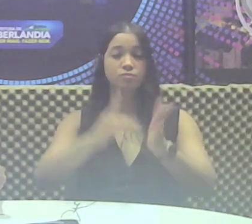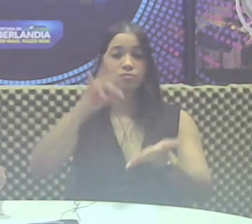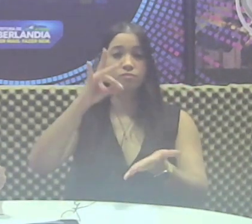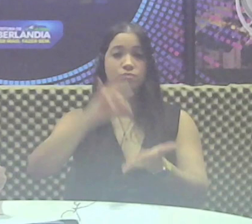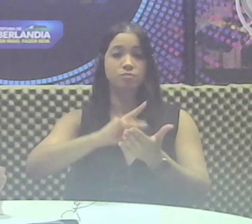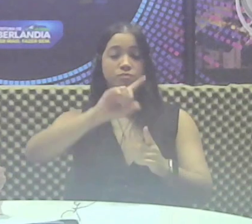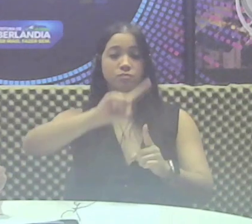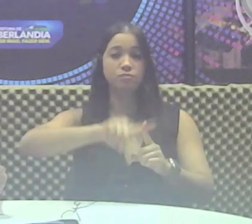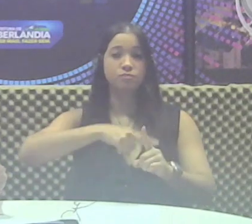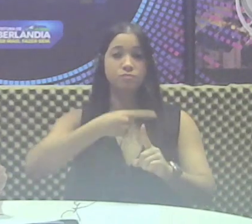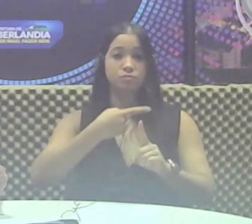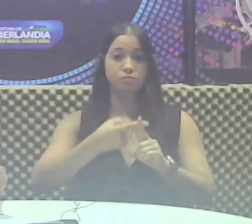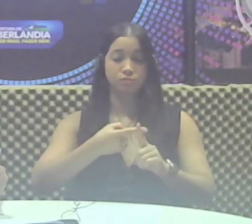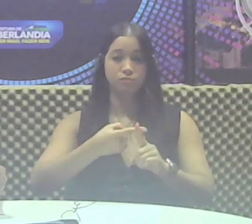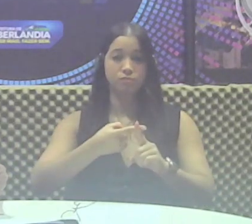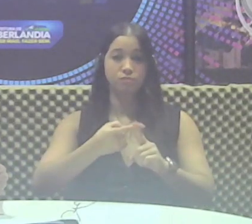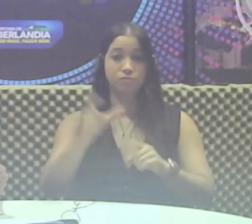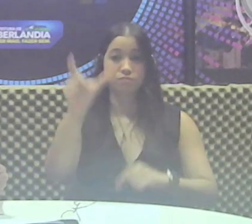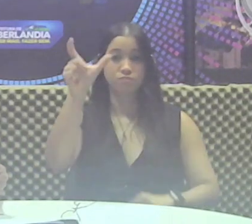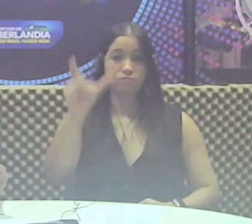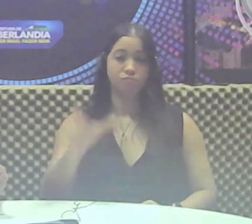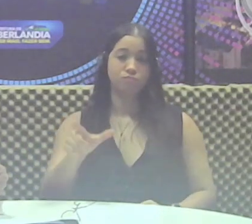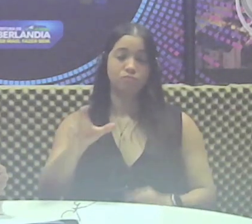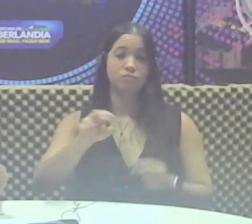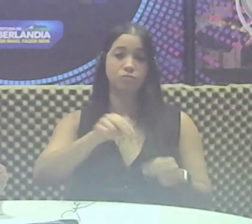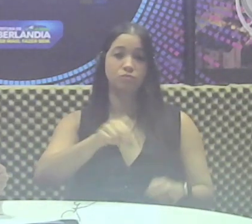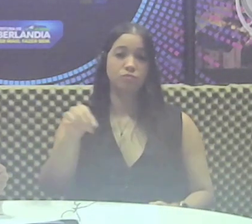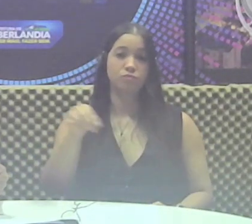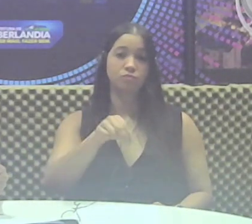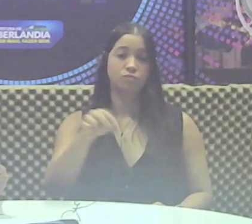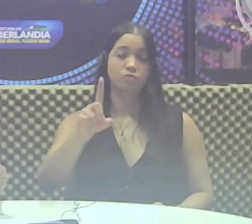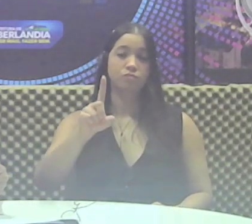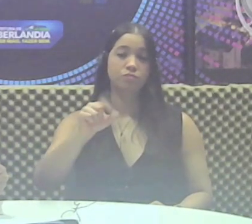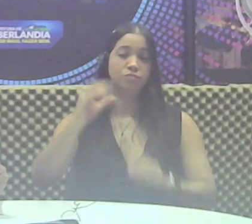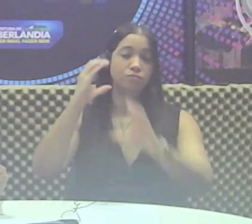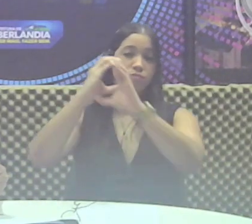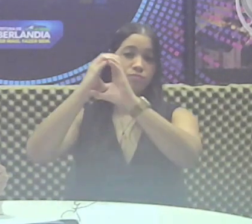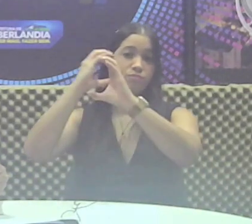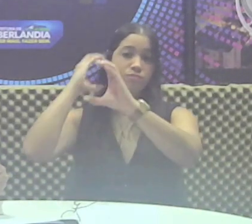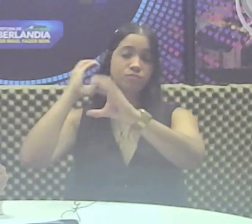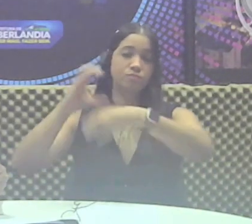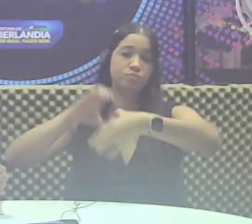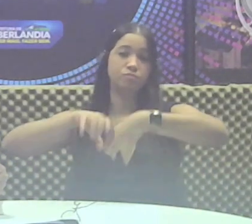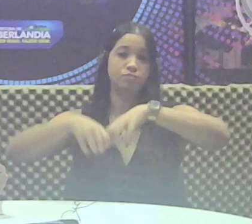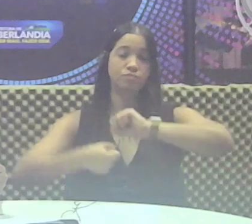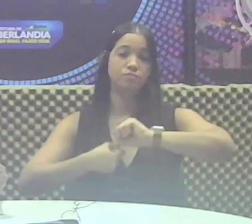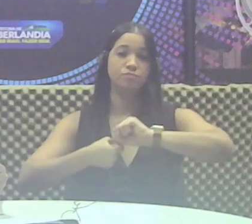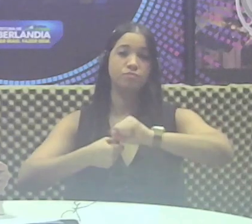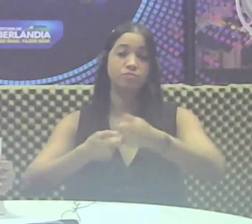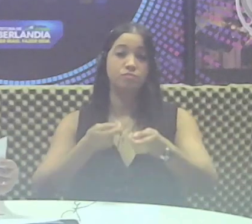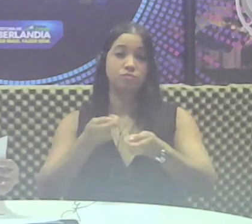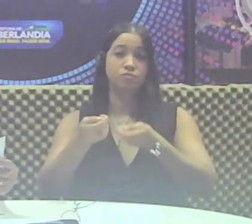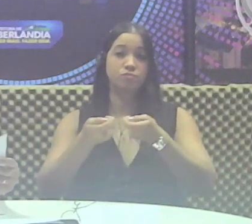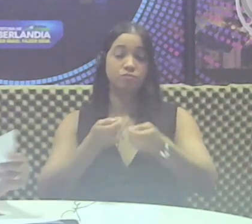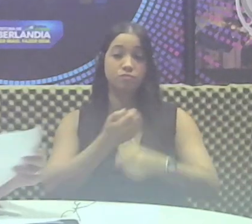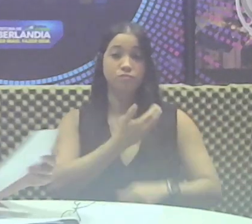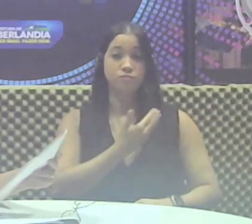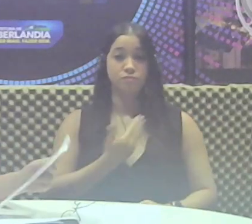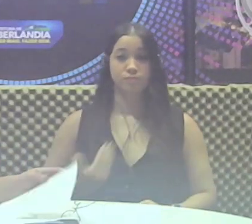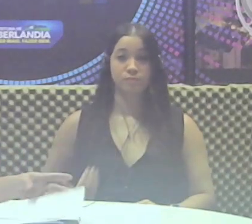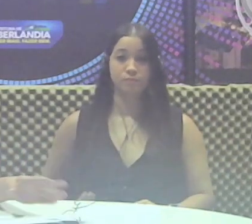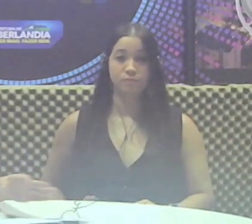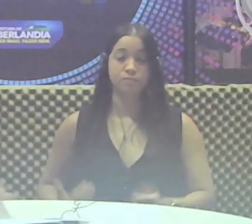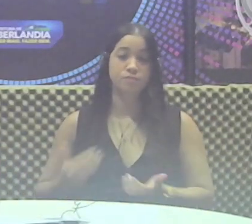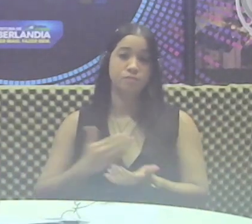do Município. Norberto Nunes era engenheiro civil, pós-graduado em administração pública e